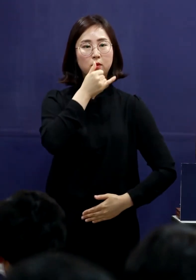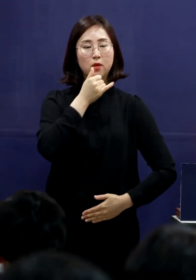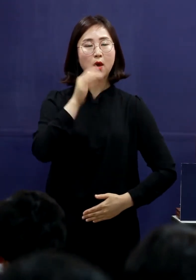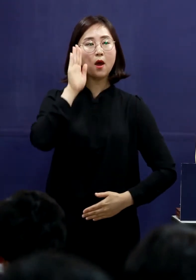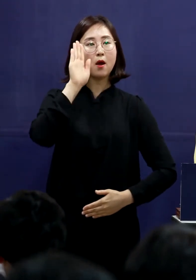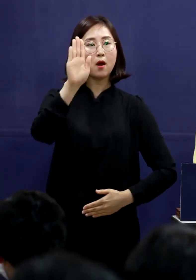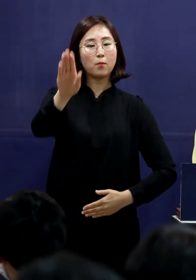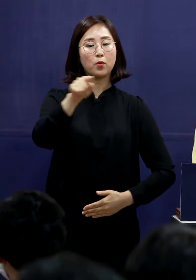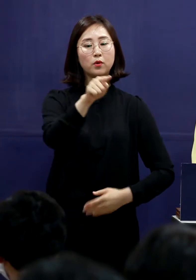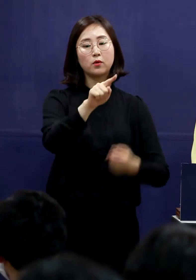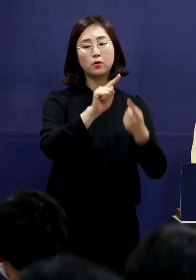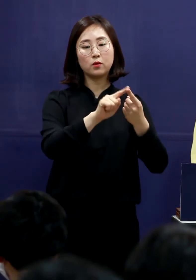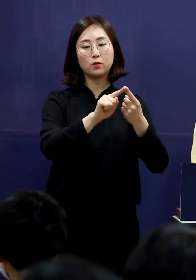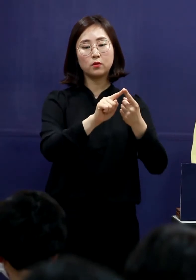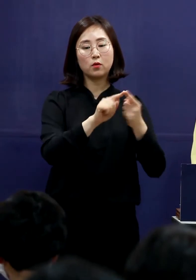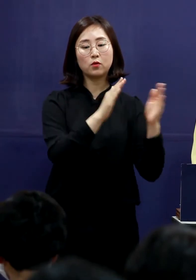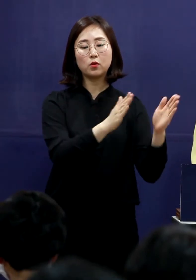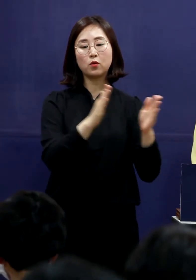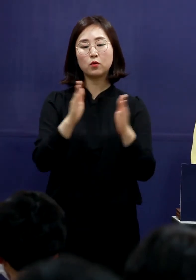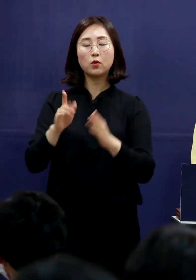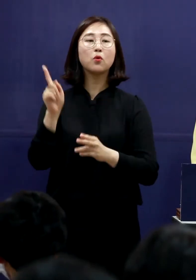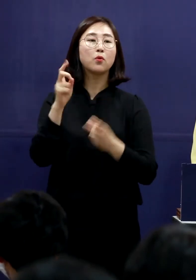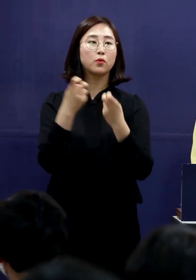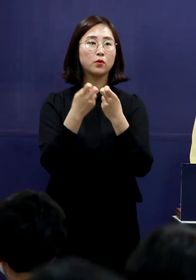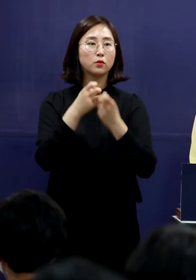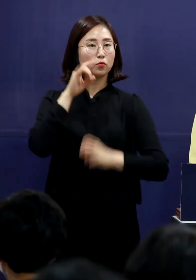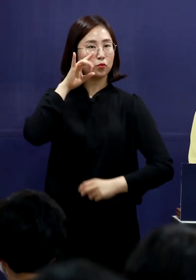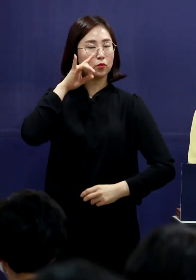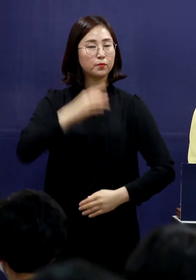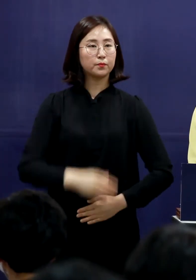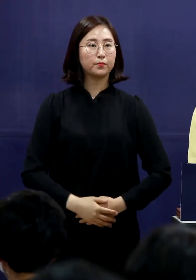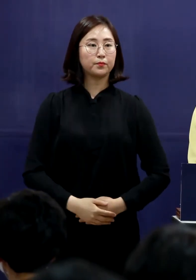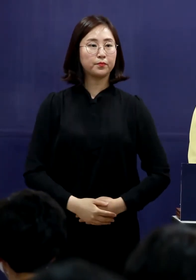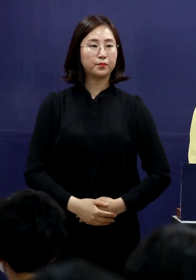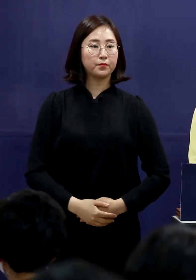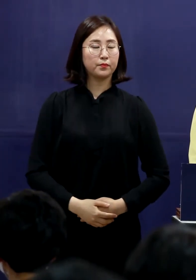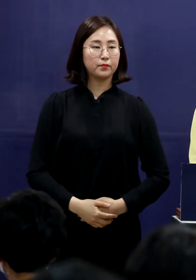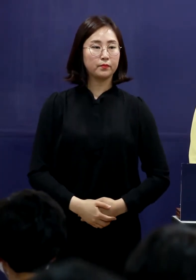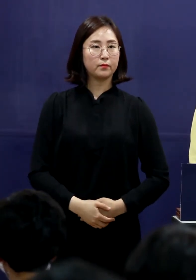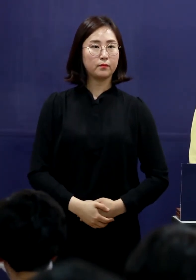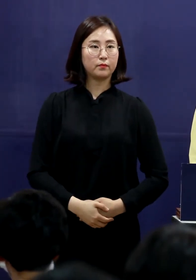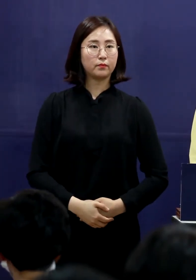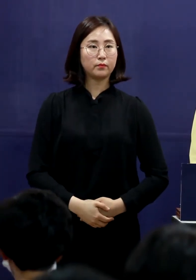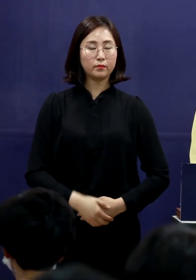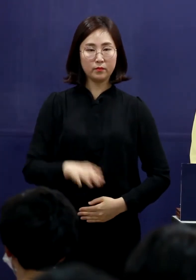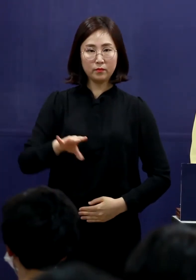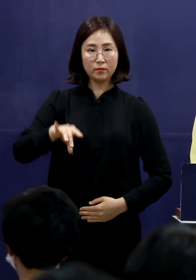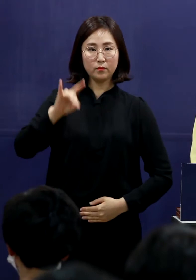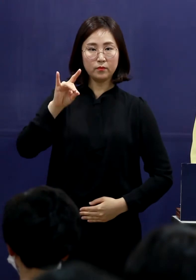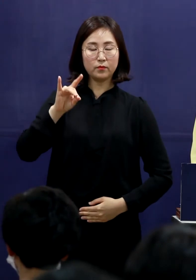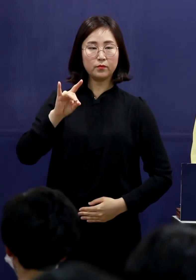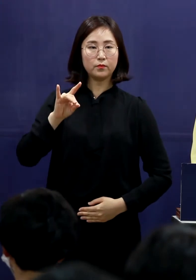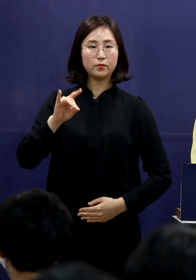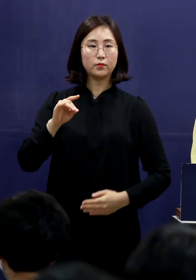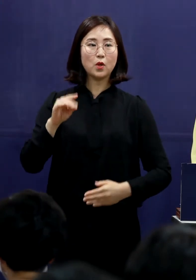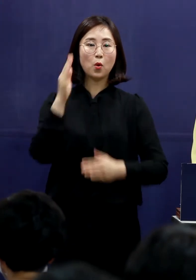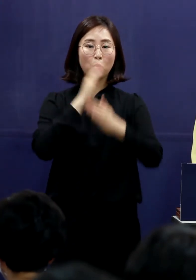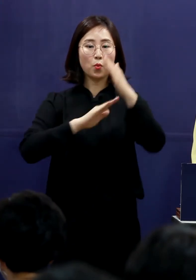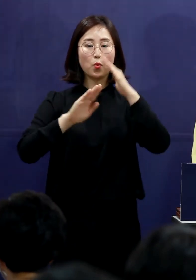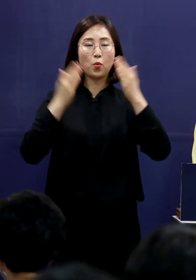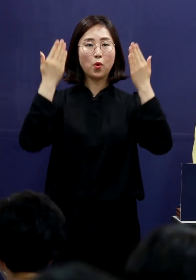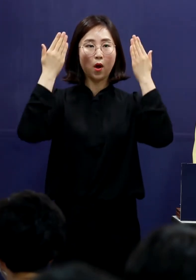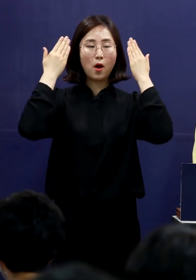부분을 정리해 나가실 건지 궁금해요. 감사합니다. 우선 공공급식센터